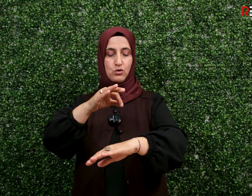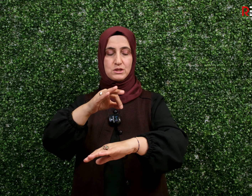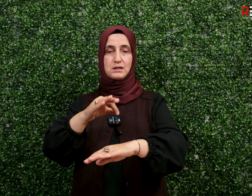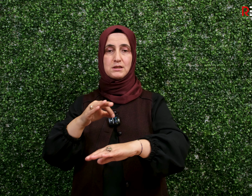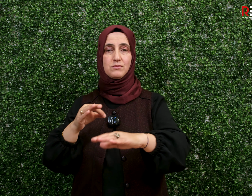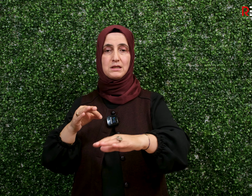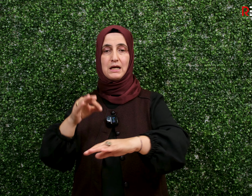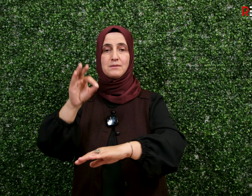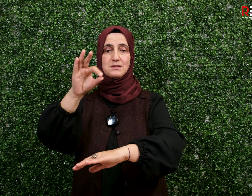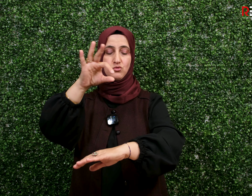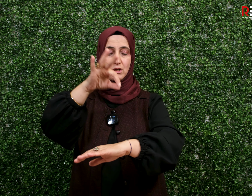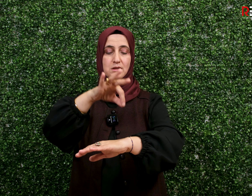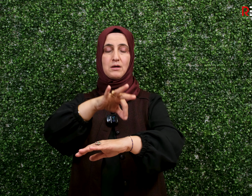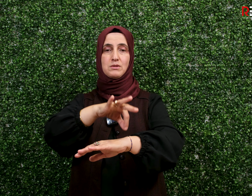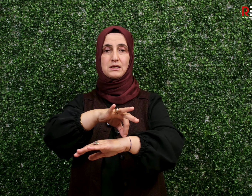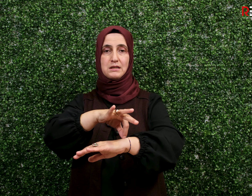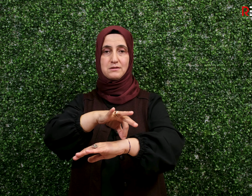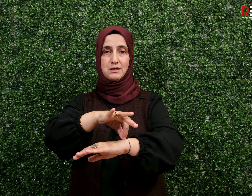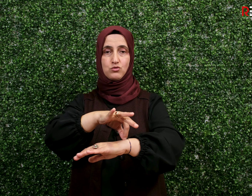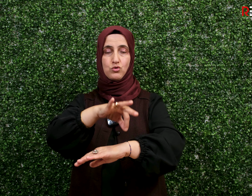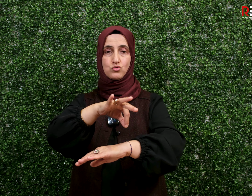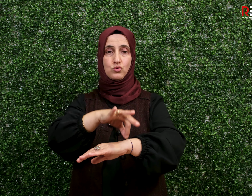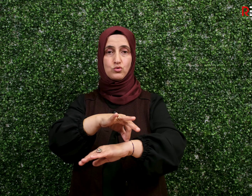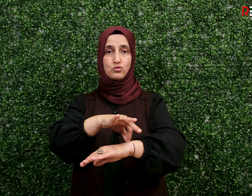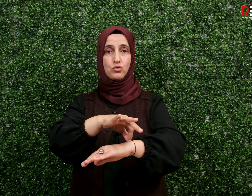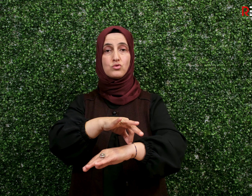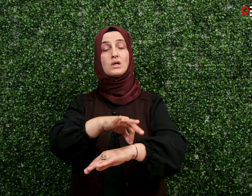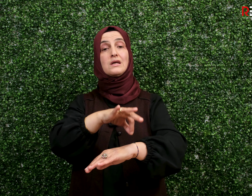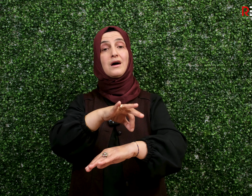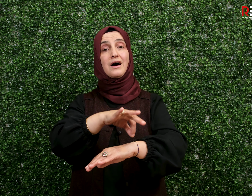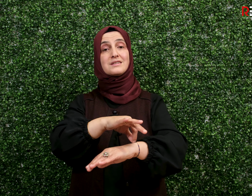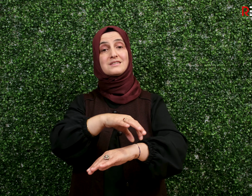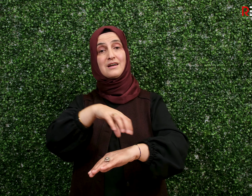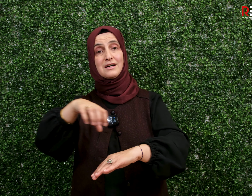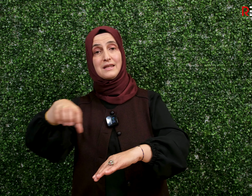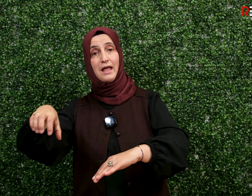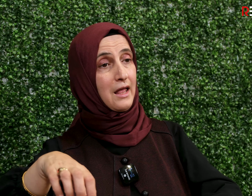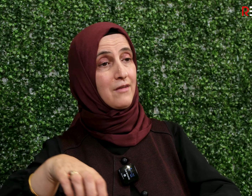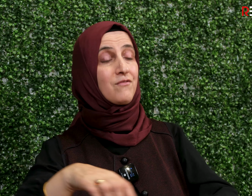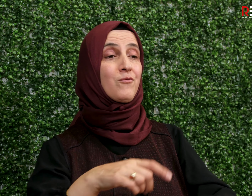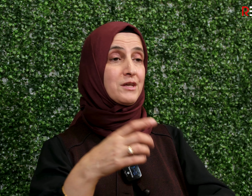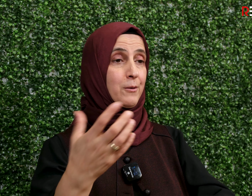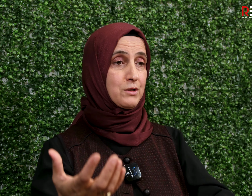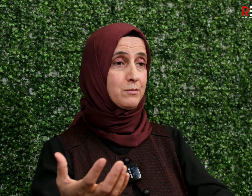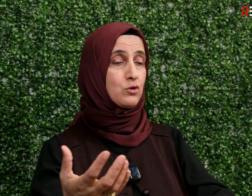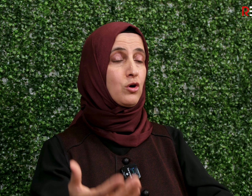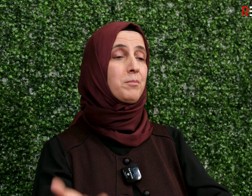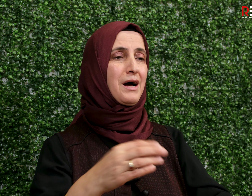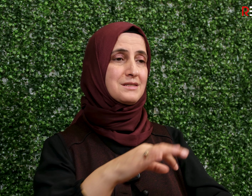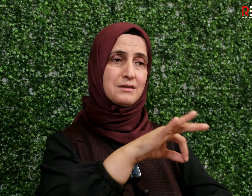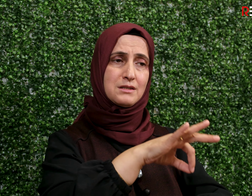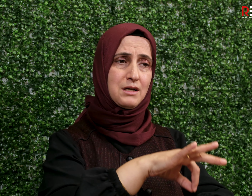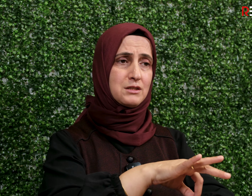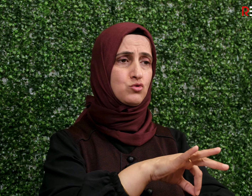göstereyim. Yine elimizin üzerine damla hareketini getiriyoruz, dokunduruyoruz. Hastane yapılabiliyor. Bazen de sadece şu